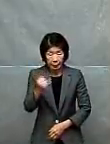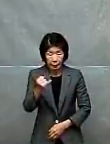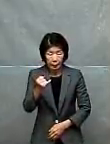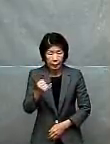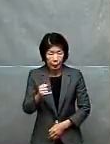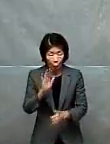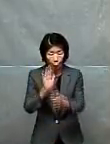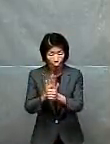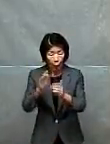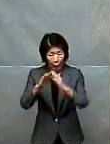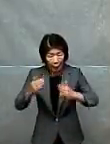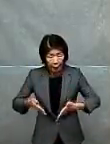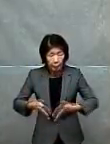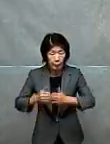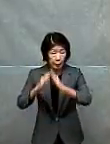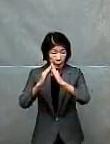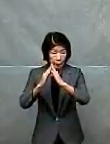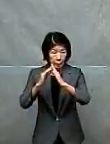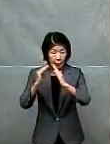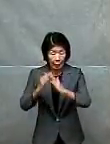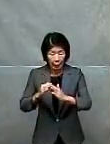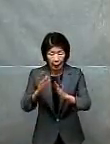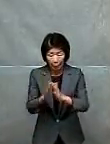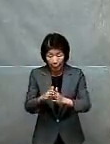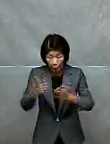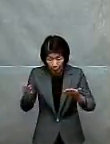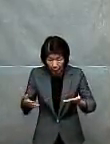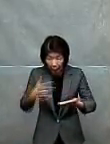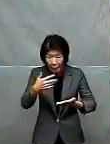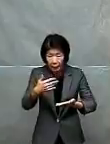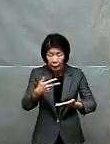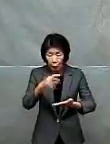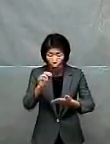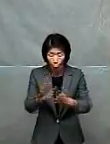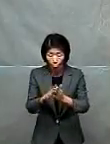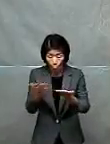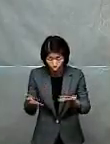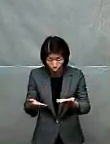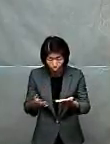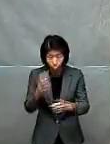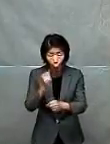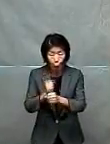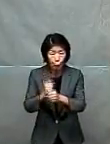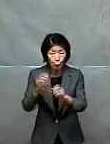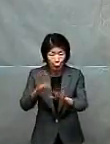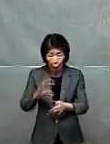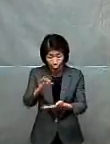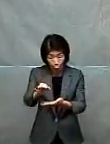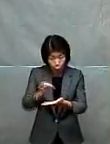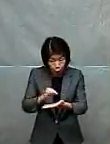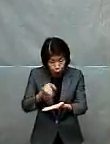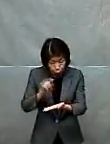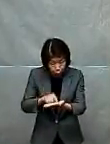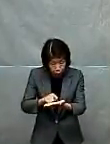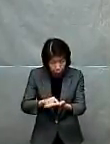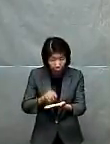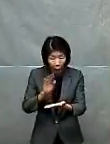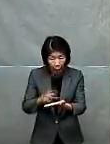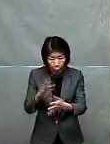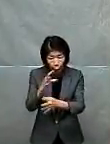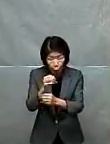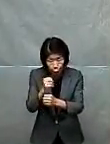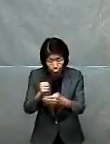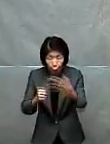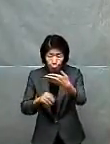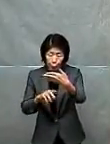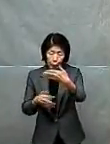の、まあ、しおりが作られて、まあ、それが計上されていたという話がありましたけども、はい、まあ、その日付が9